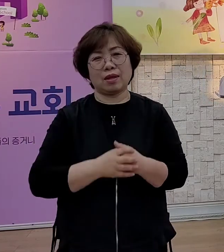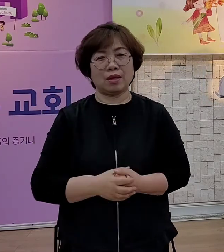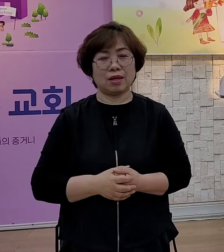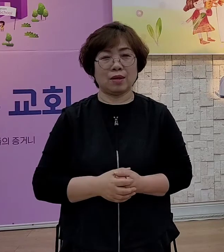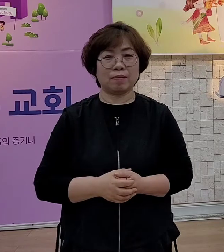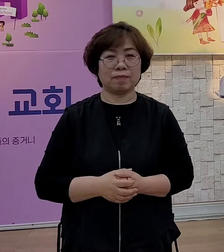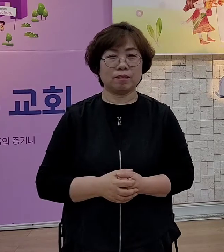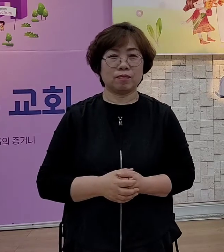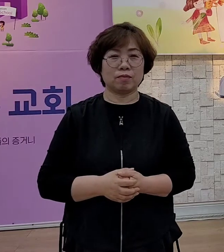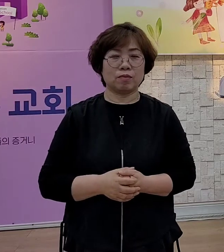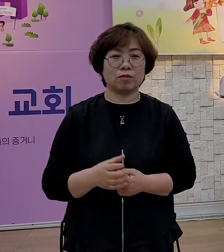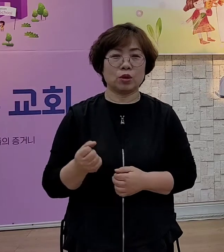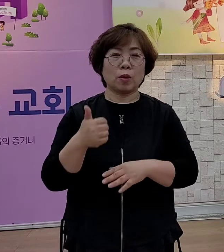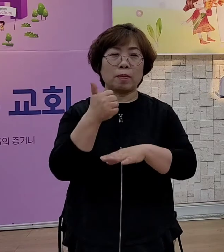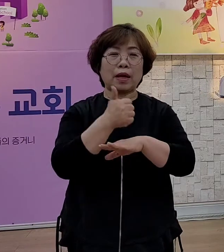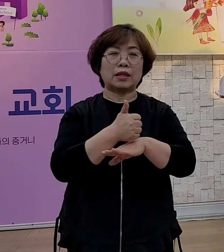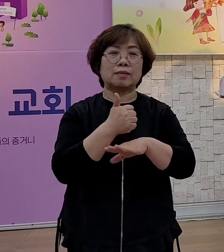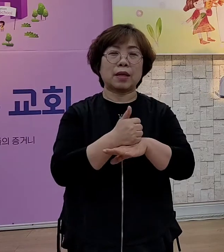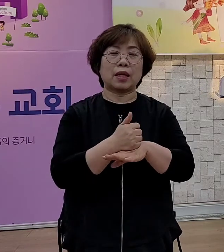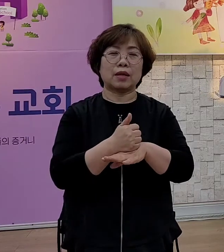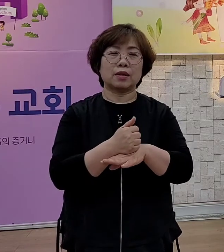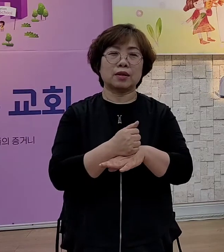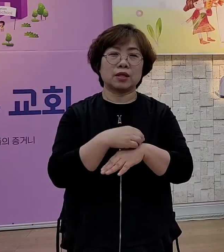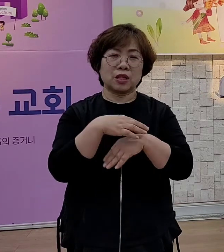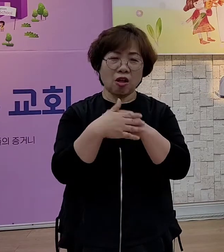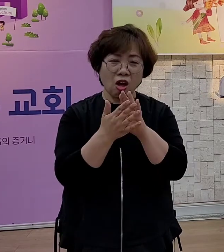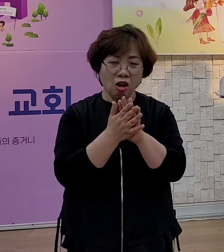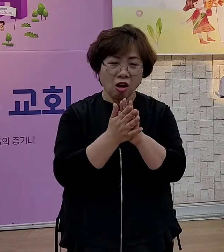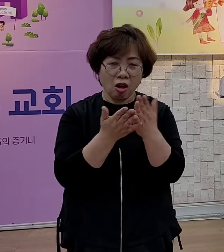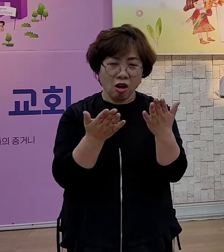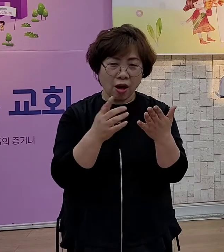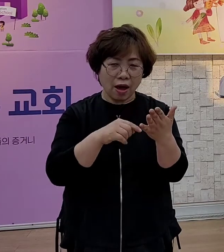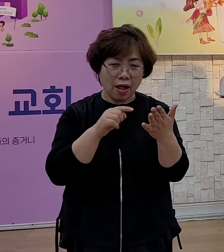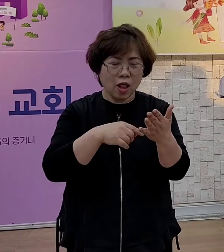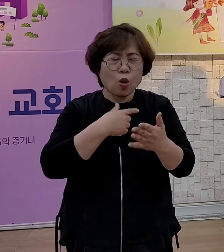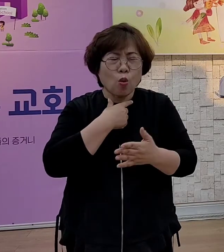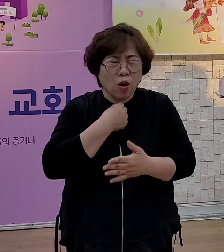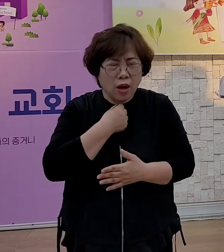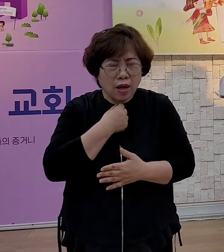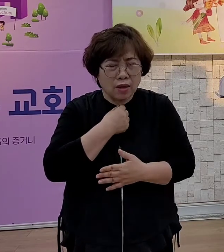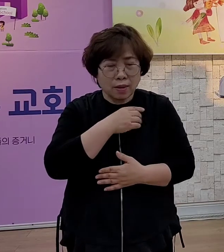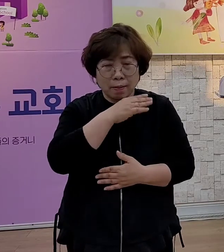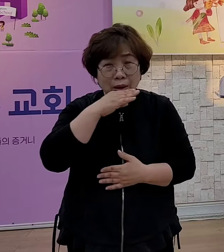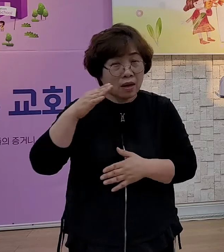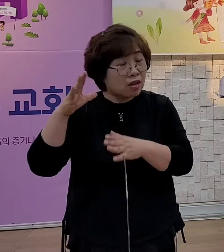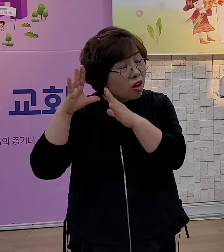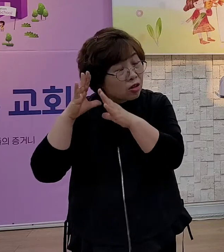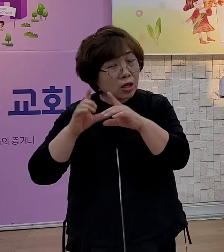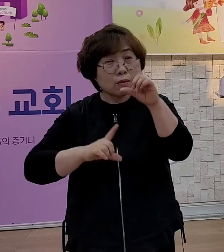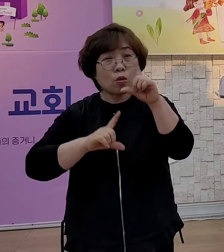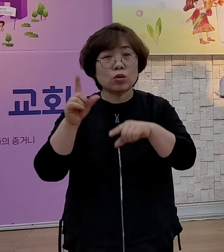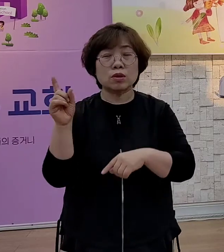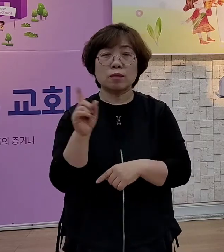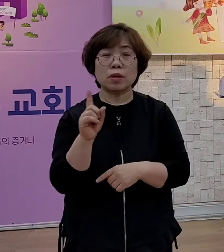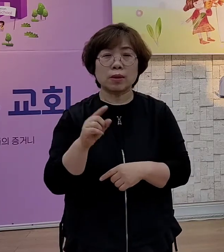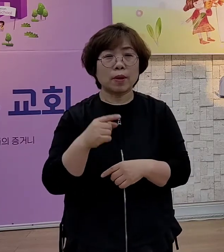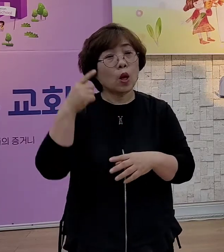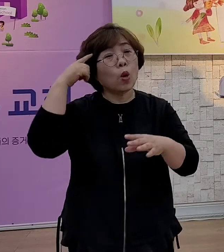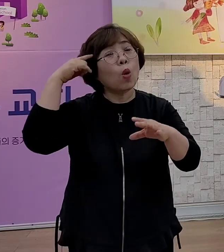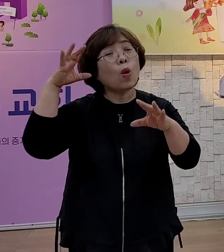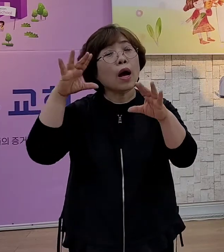그런가 하면 이제 마지막 정말 성경이 원하는 이 경청의 모습은 뭐냐? 바로